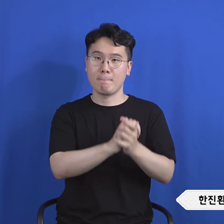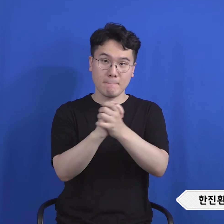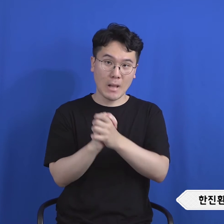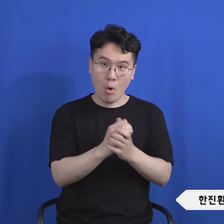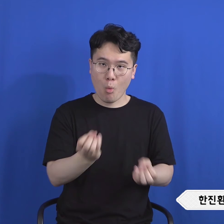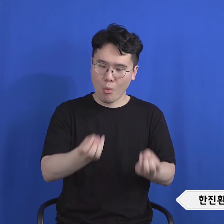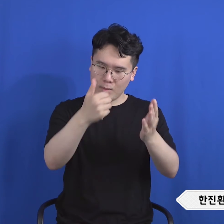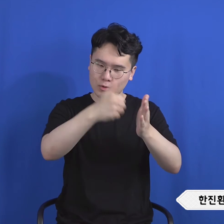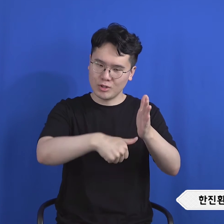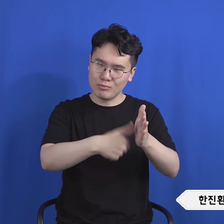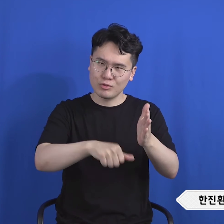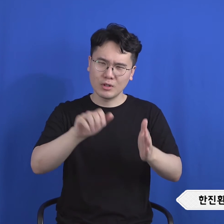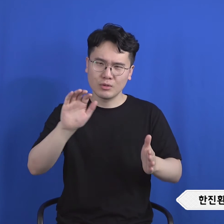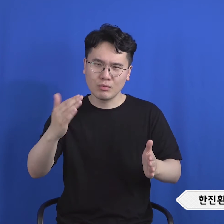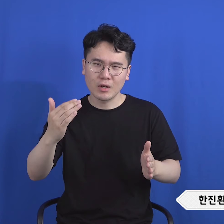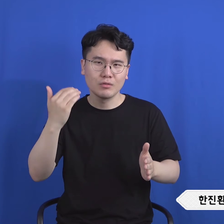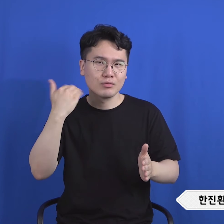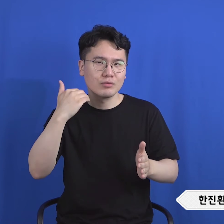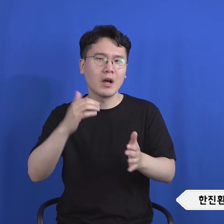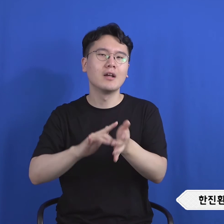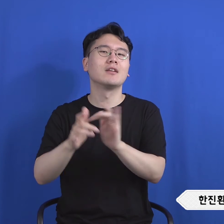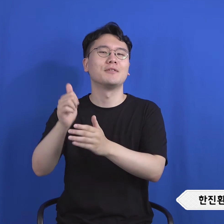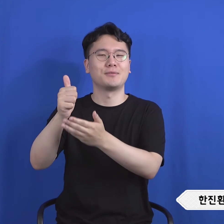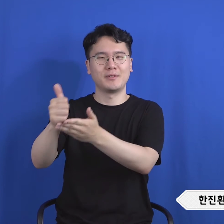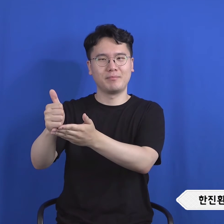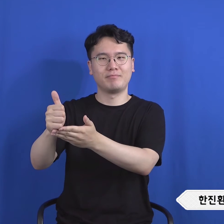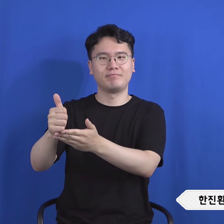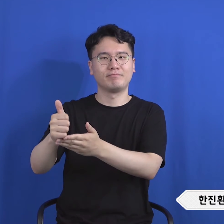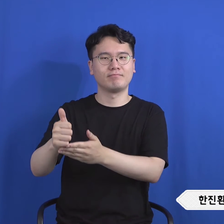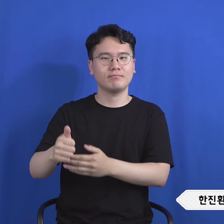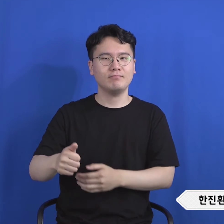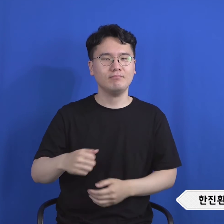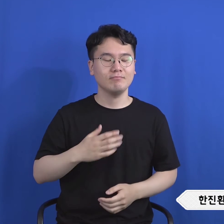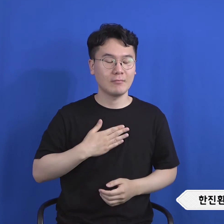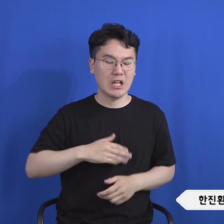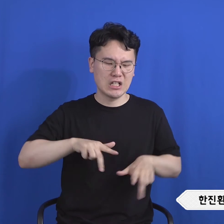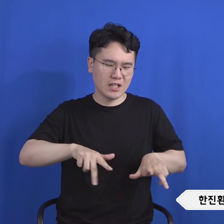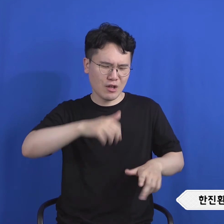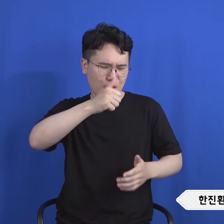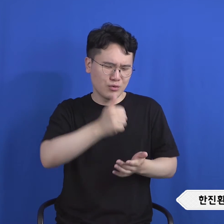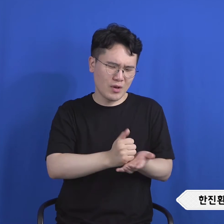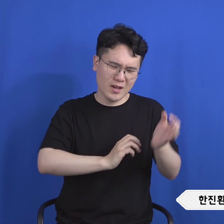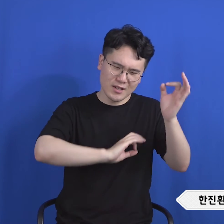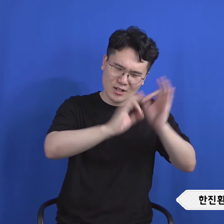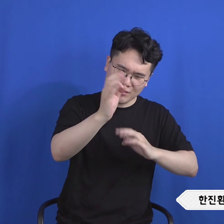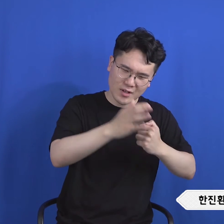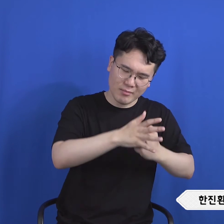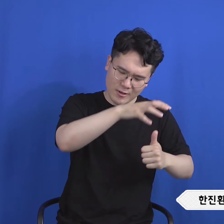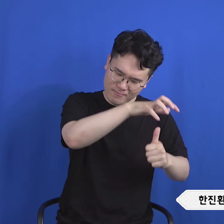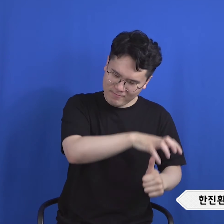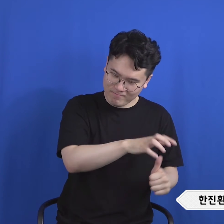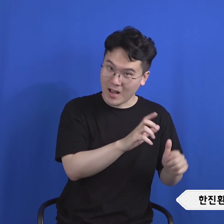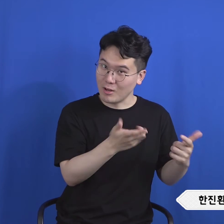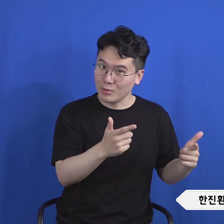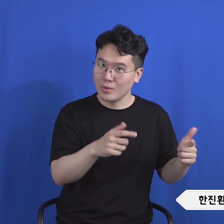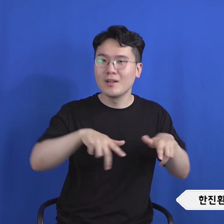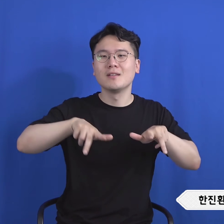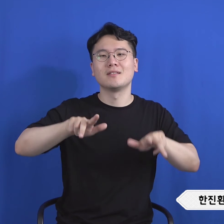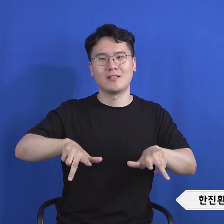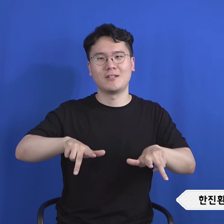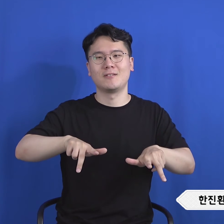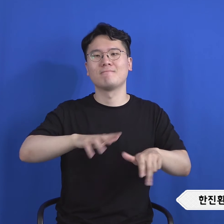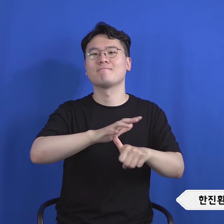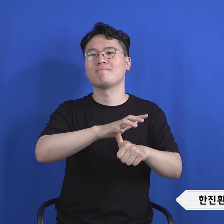화목제물이 되심으로 우리는 더 이상 지난날의 죄와 실수 그걸 갖고 하나님 앞에 나아가는 것이 아니라 하나님의 사랑하는